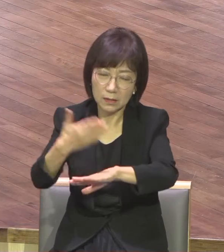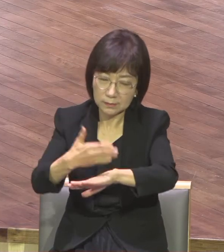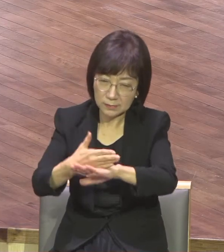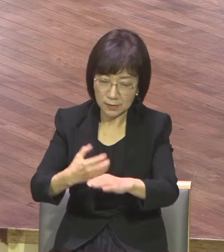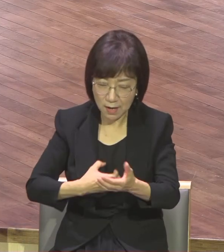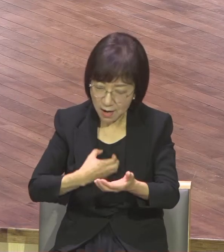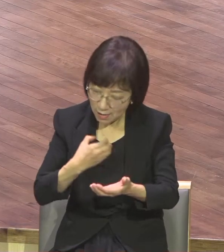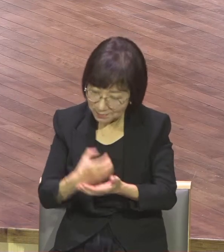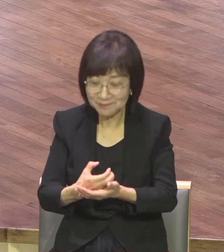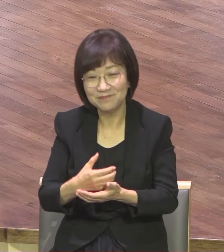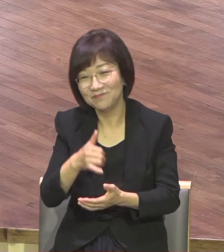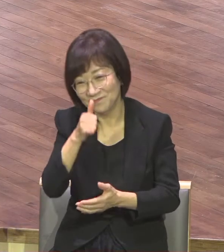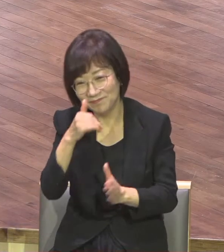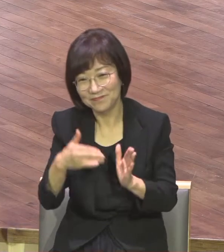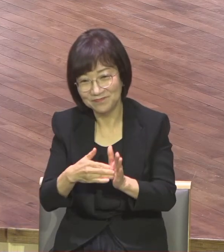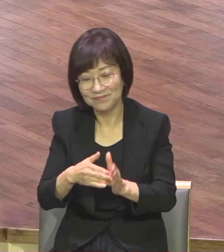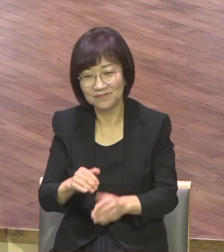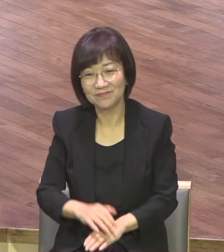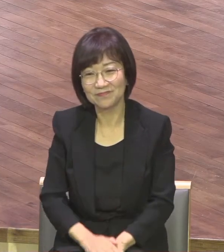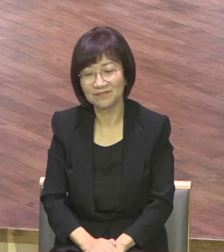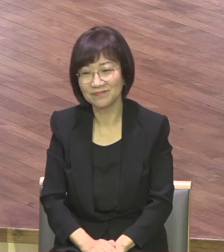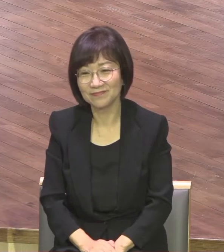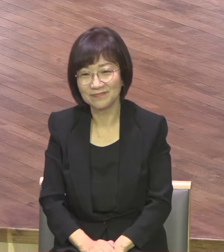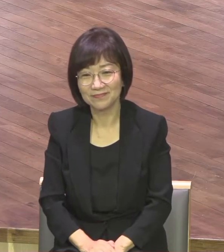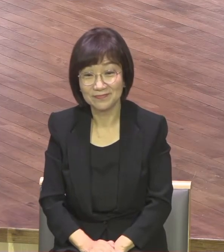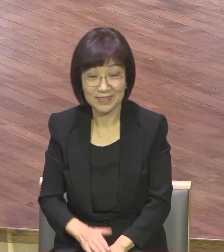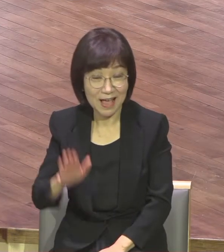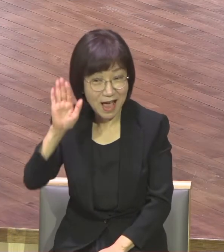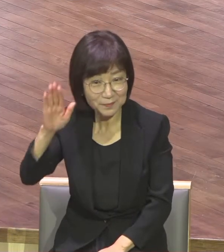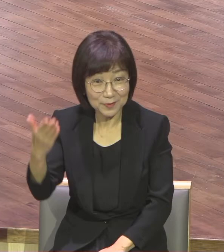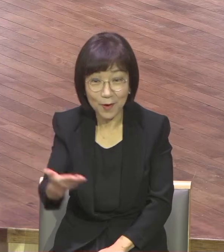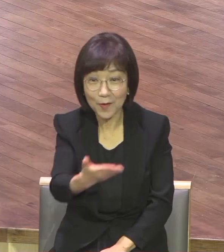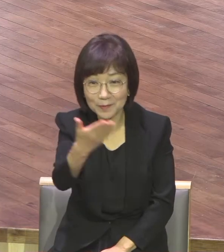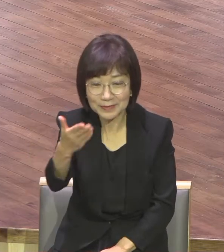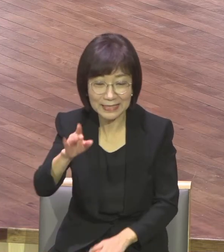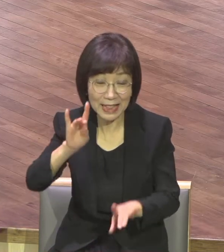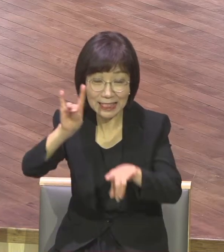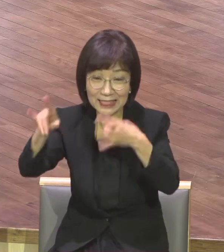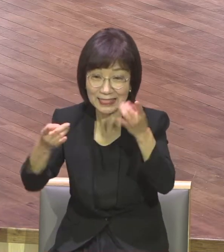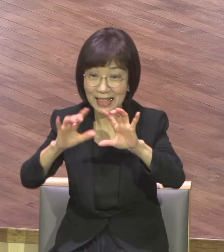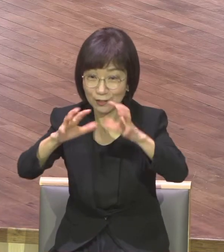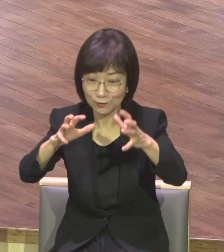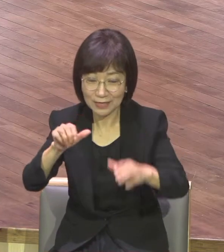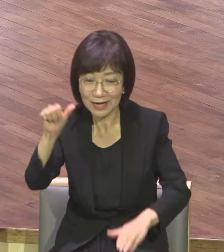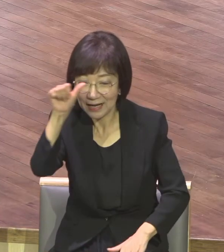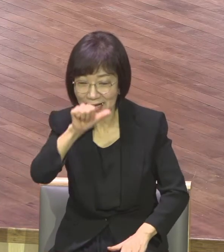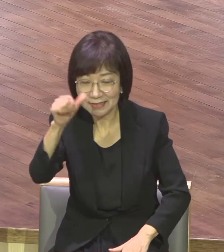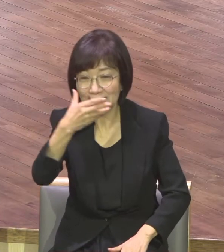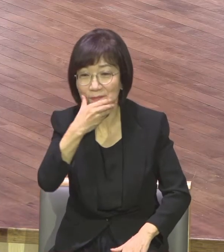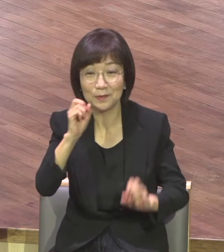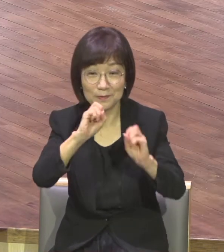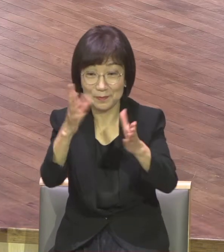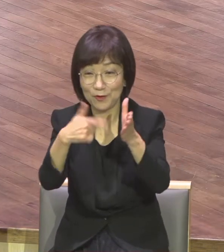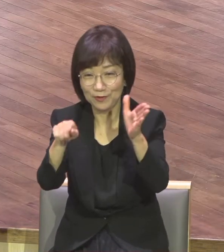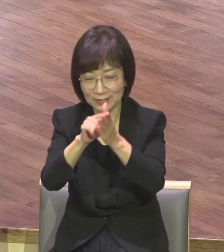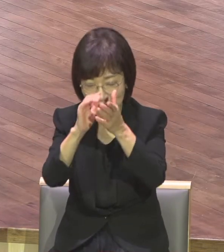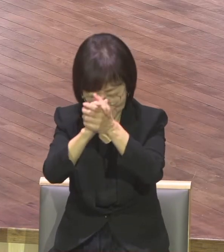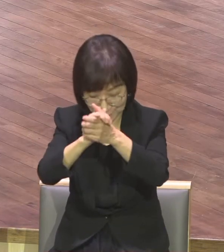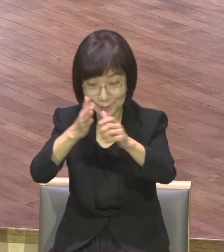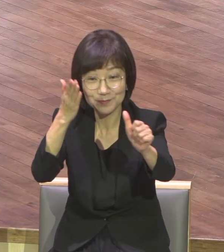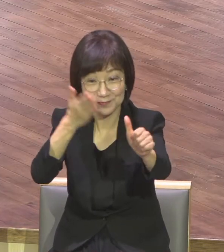모습. 앞으로 영계 모든 성도들 이 태국과 동남아 복음을 위해서 집중 기도해 주시기를